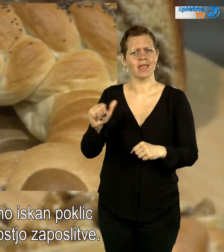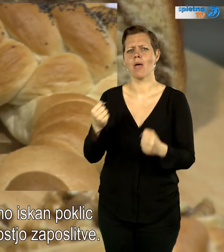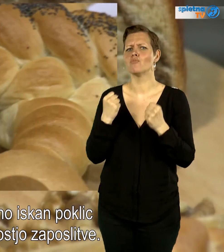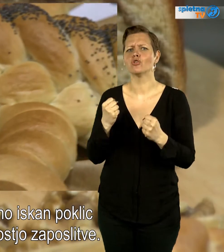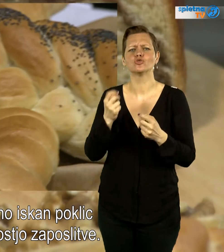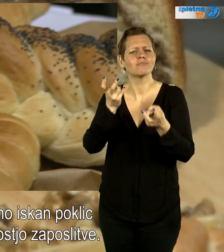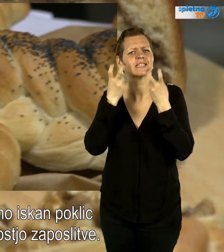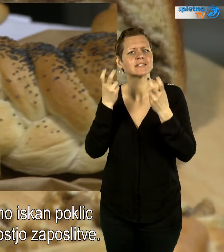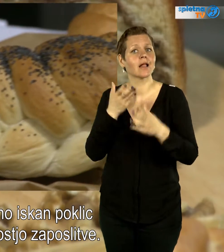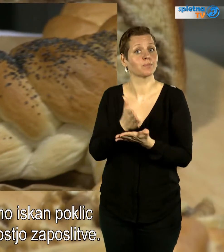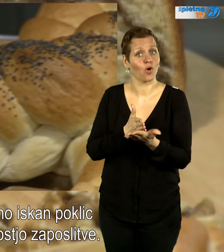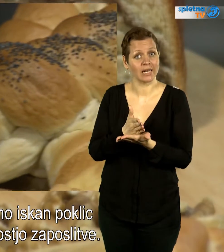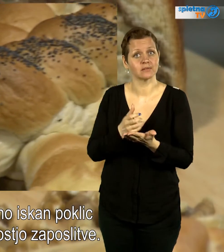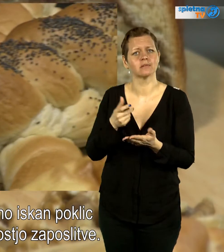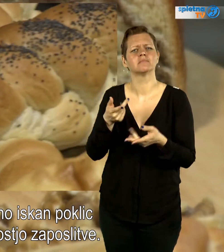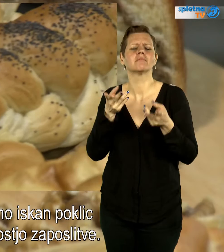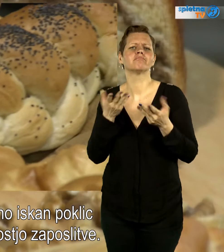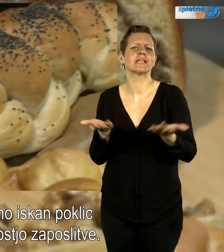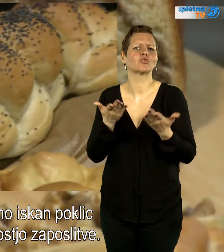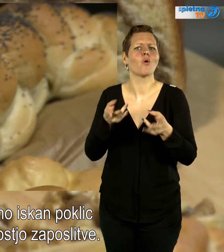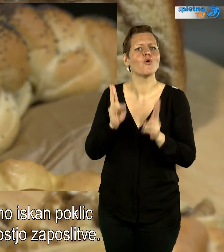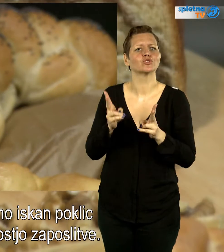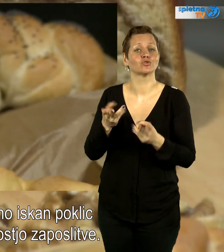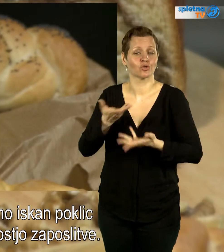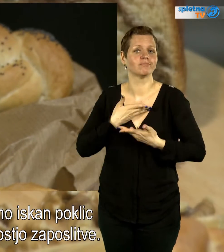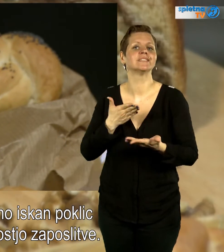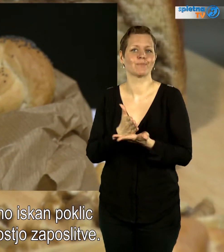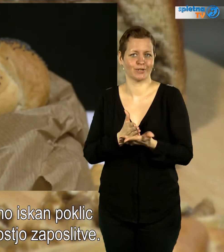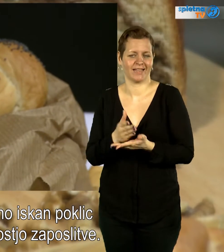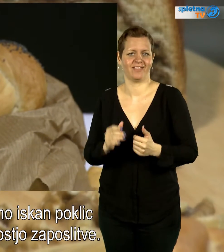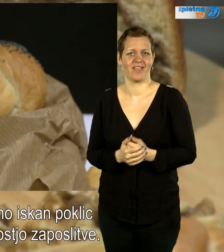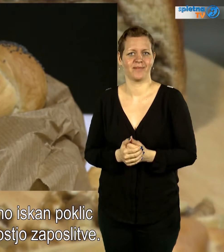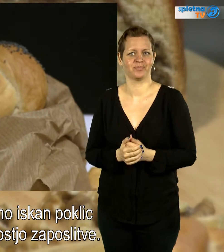Pek je močno iskan poklic s hitro možnostjo zaposlitve.